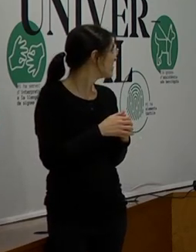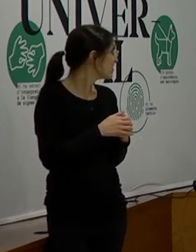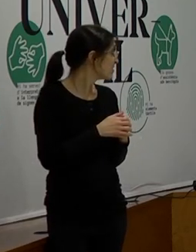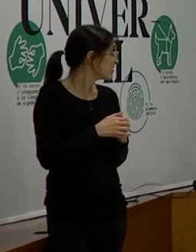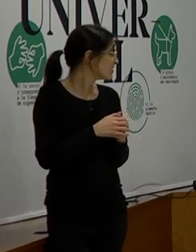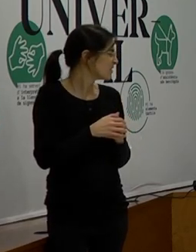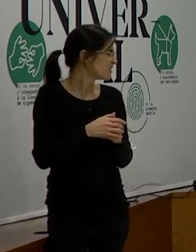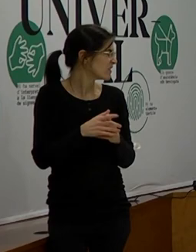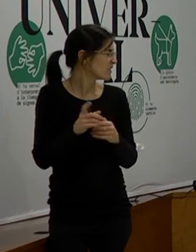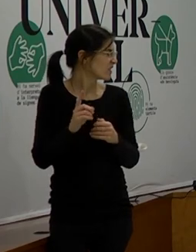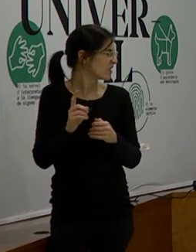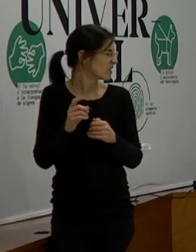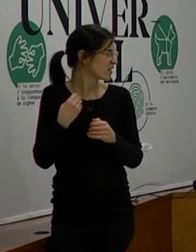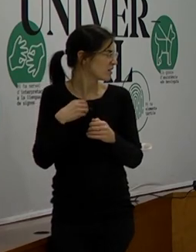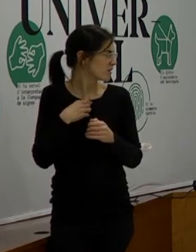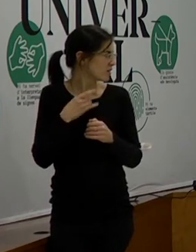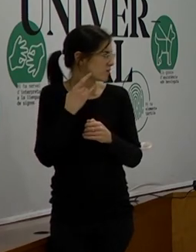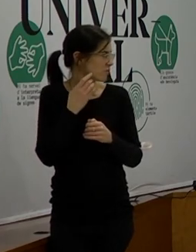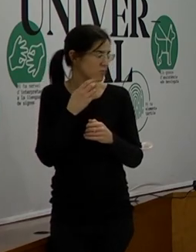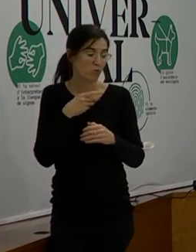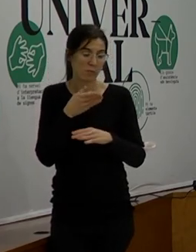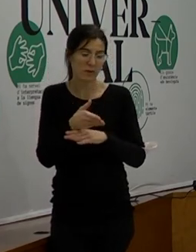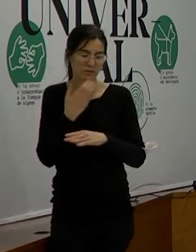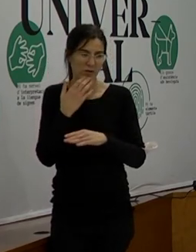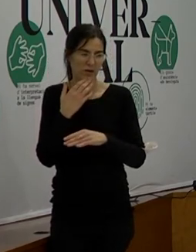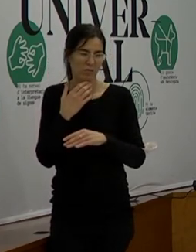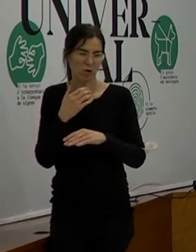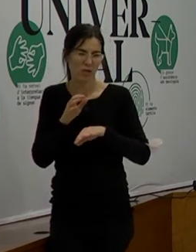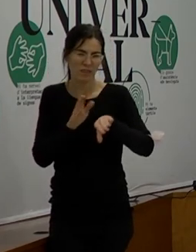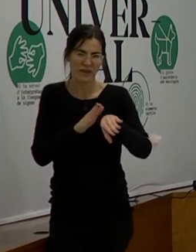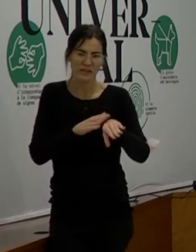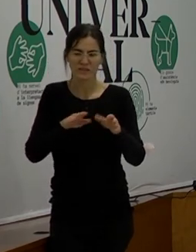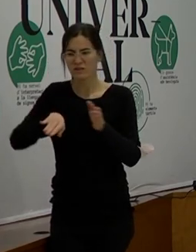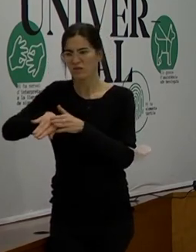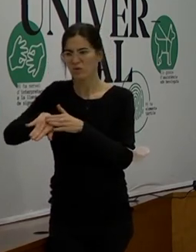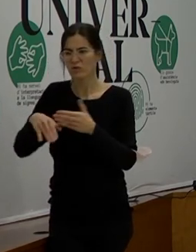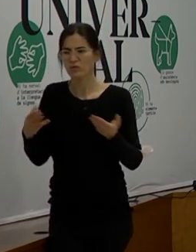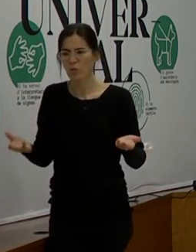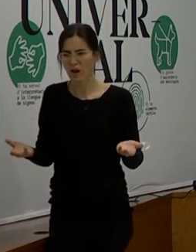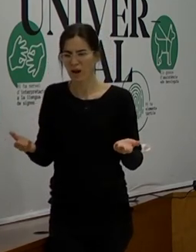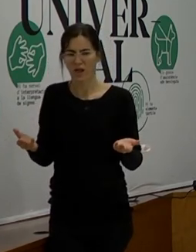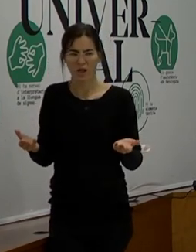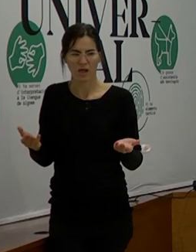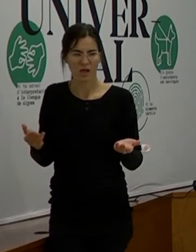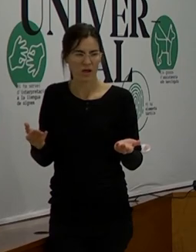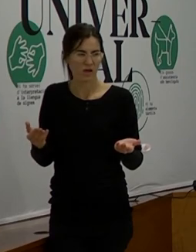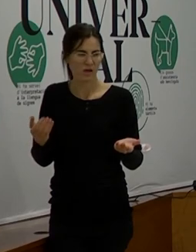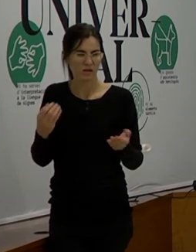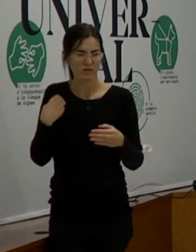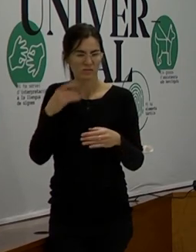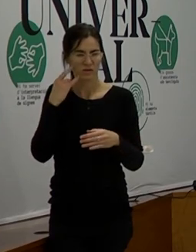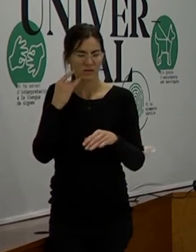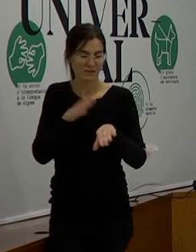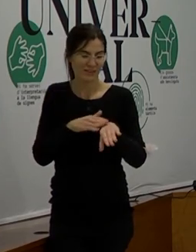No hay giro. Ahí está el váter. ¿Tú qué vas? ¿De izquierdas o de derechas? ¿Te mola? ¿Eh? ¿Vas a hacer váteres de izquierdas